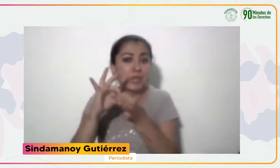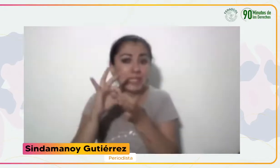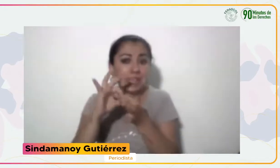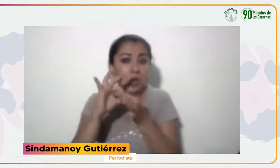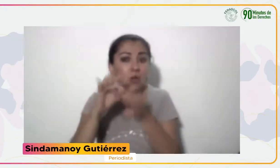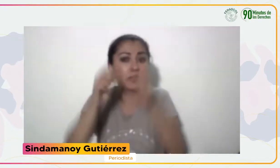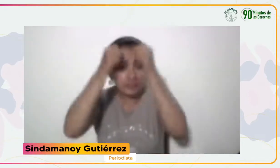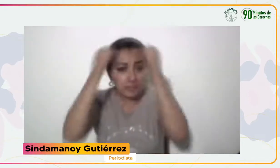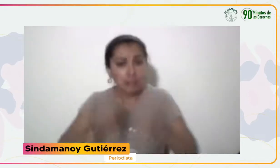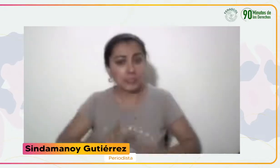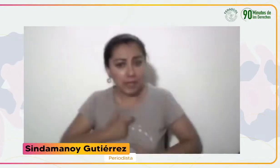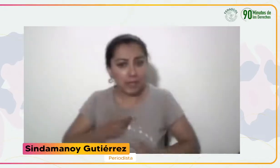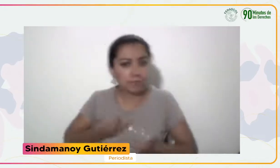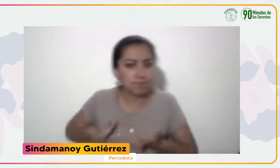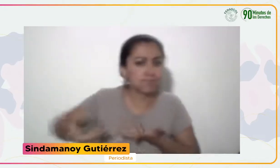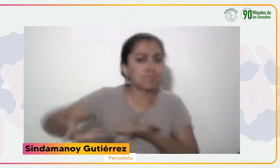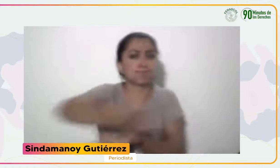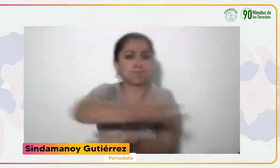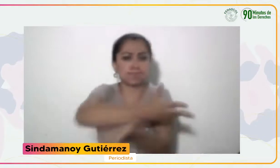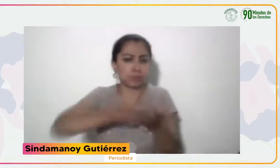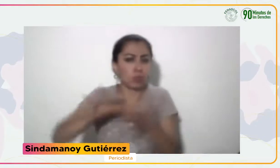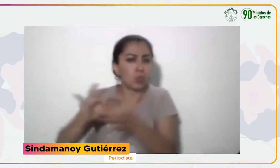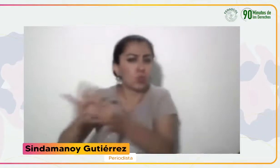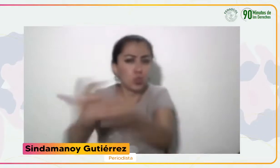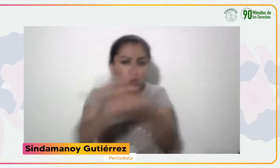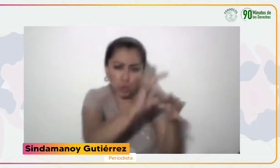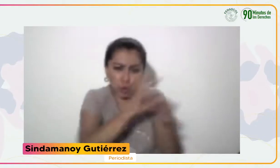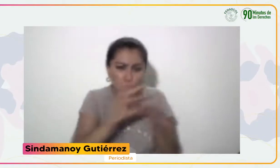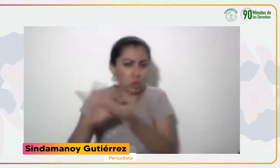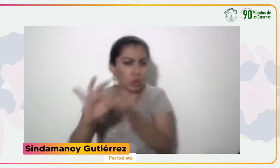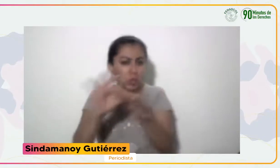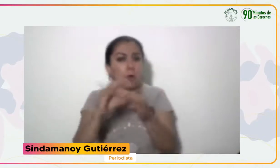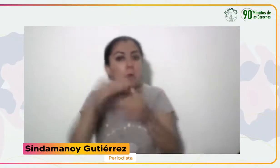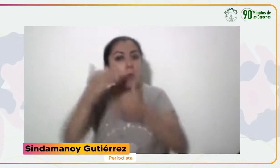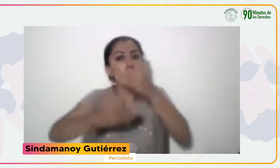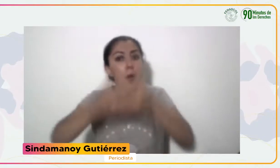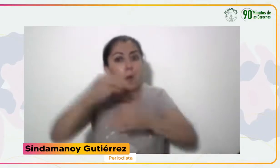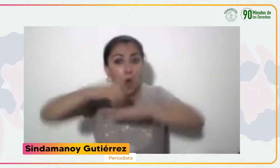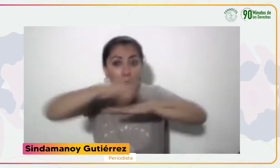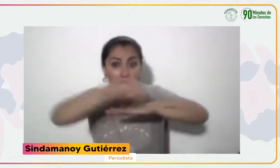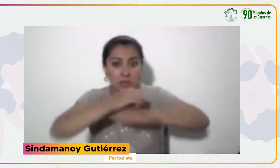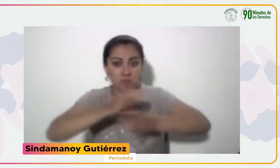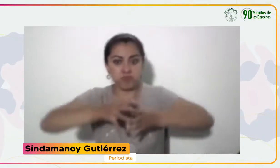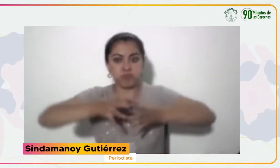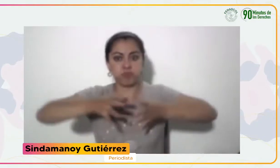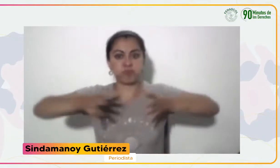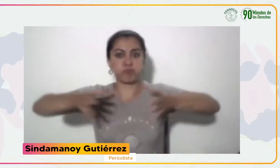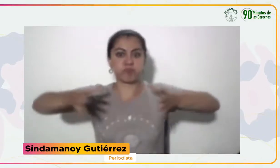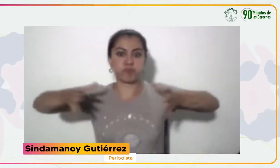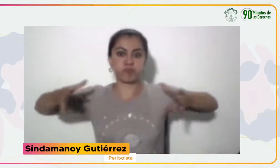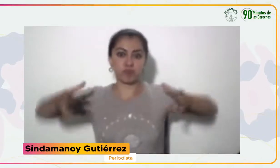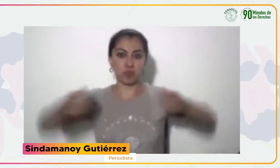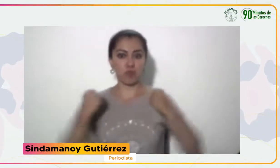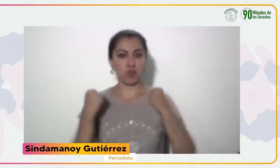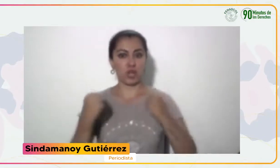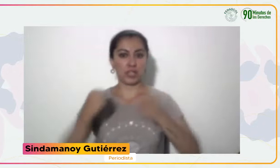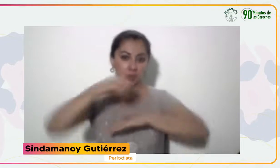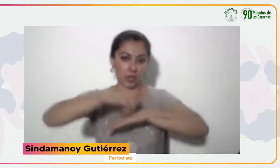postura política y demás porque yo no participo en ese espacio, pero no importa, apoyemos esos procesos que se están llevando a cabo